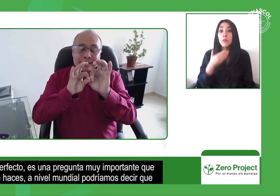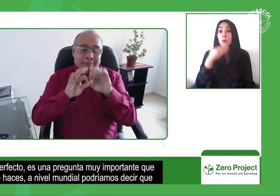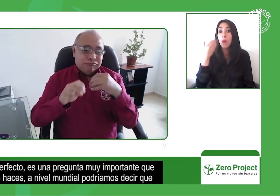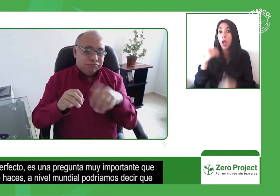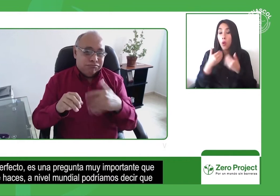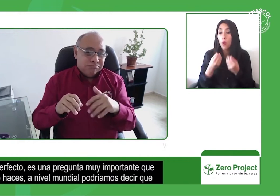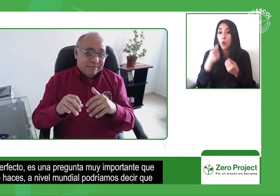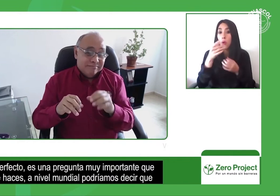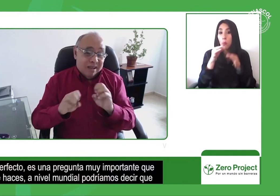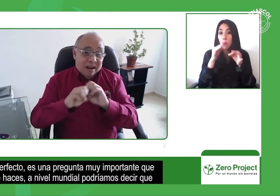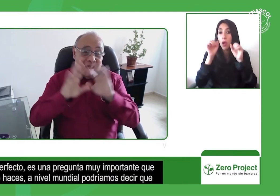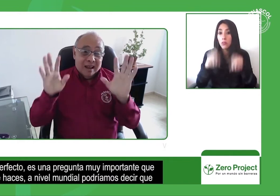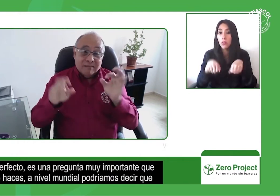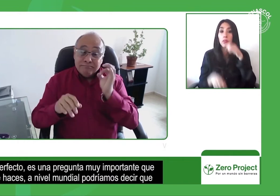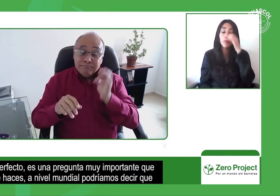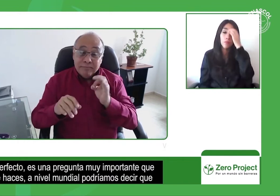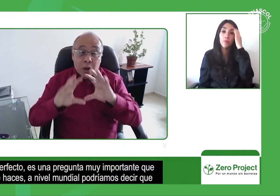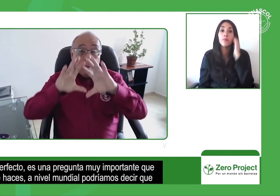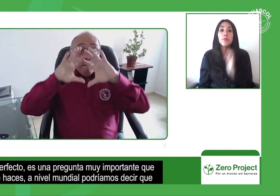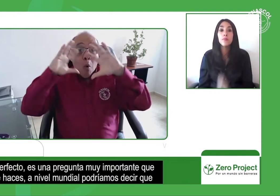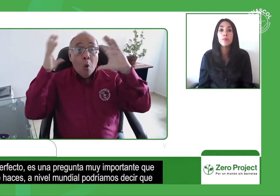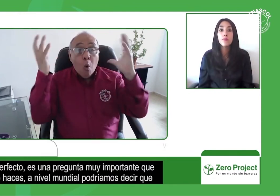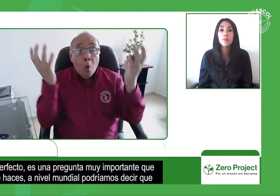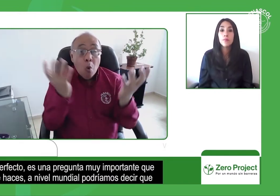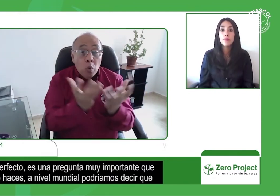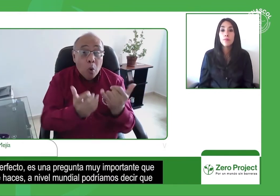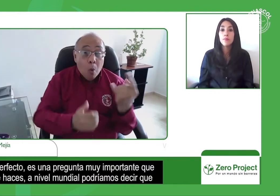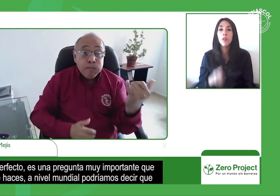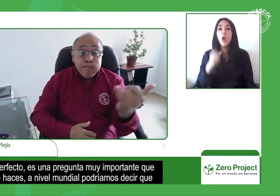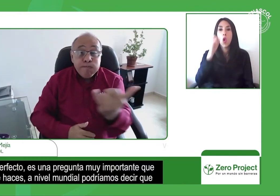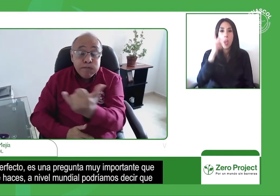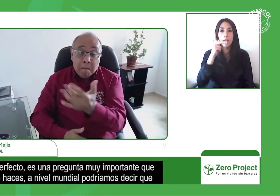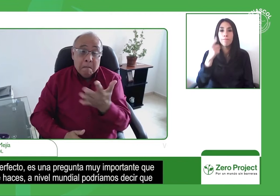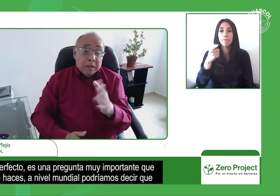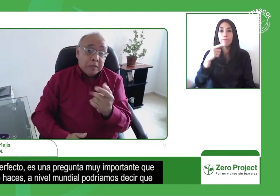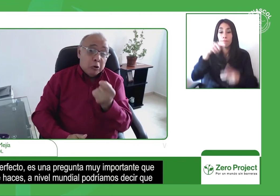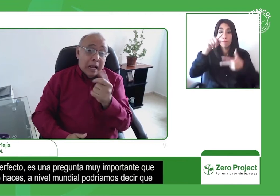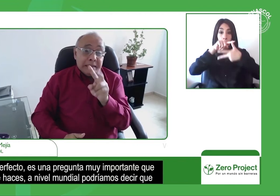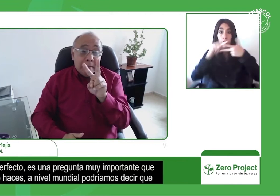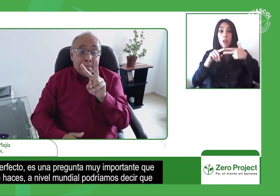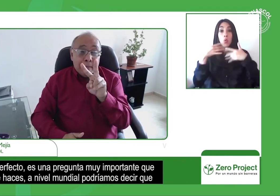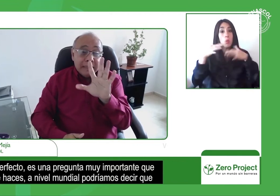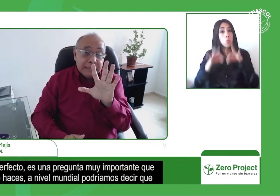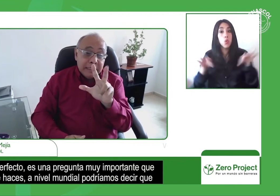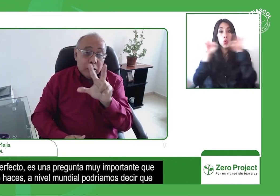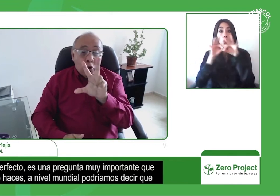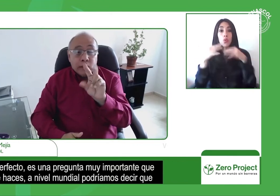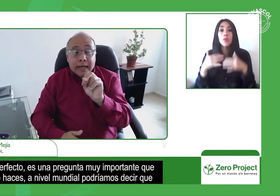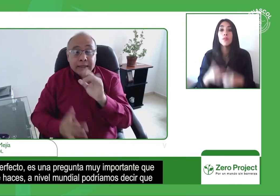Sí, perfecto. Es una pregunta muy importante la que me haces. Es cierto, a nivel mundial,